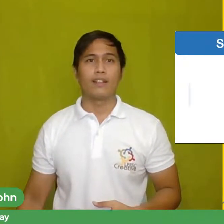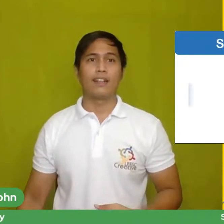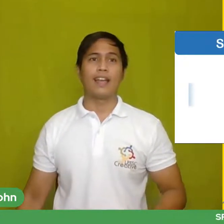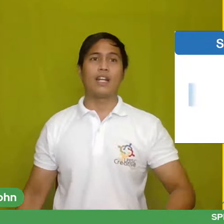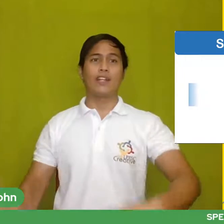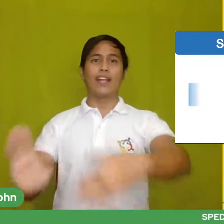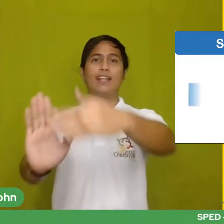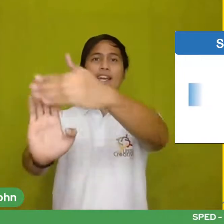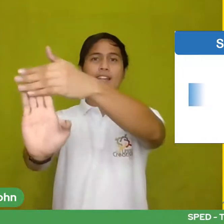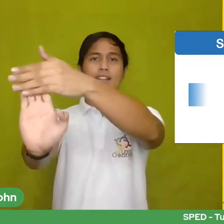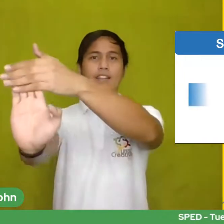Gaya ng ginawa natin kanina.